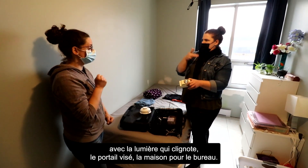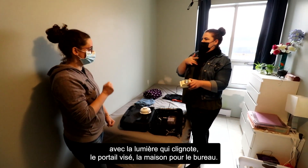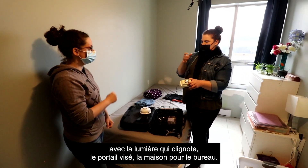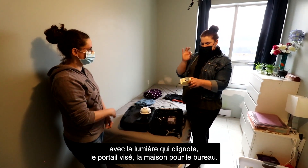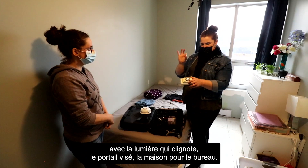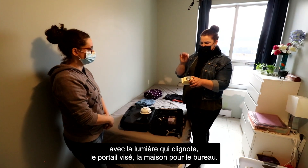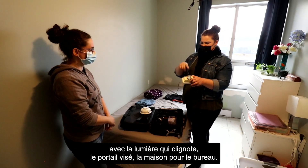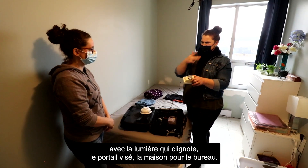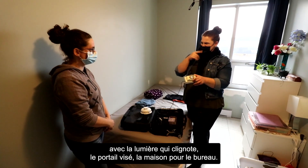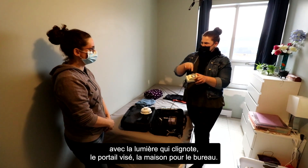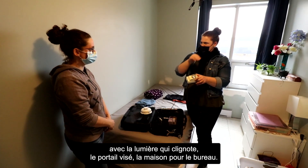sur le bureau? Oui.